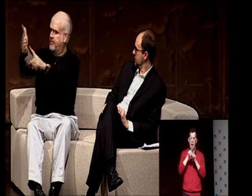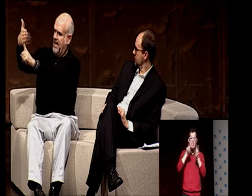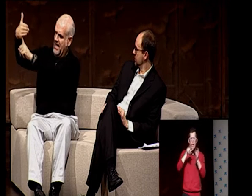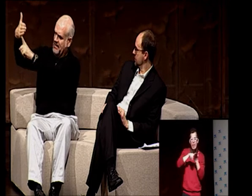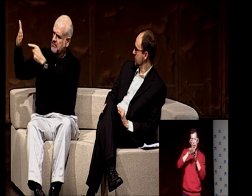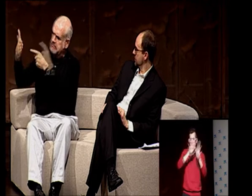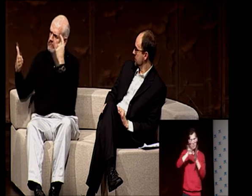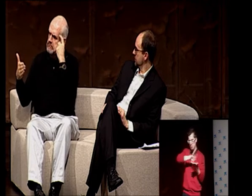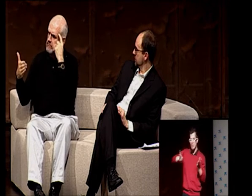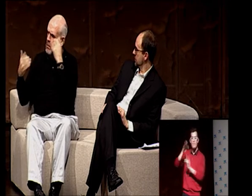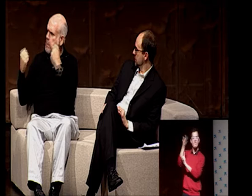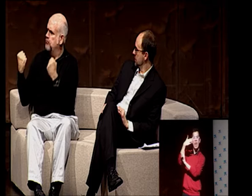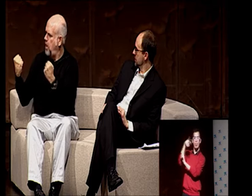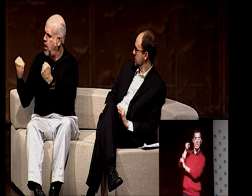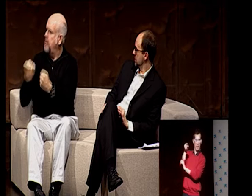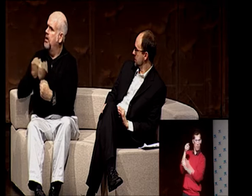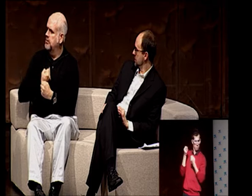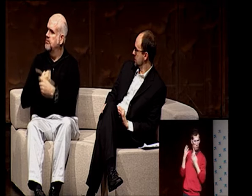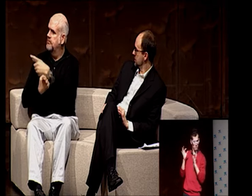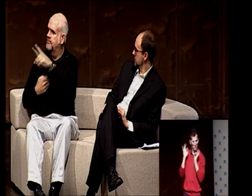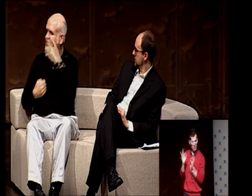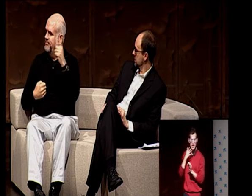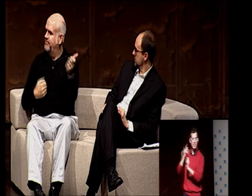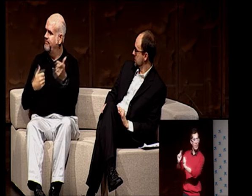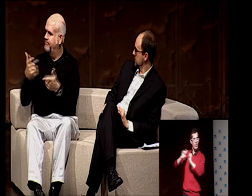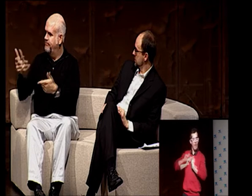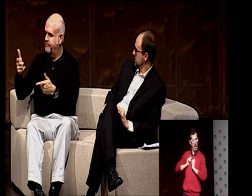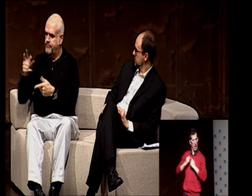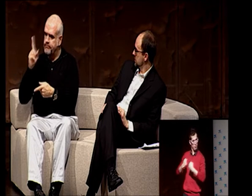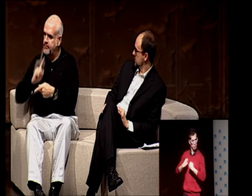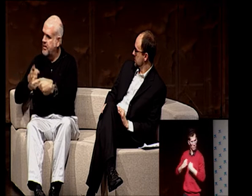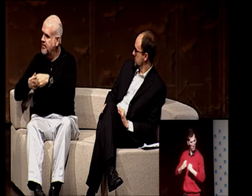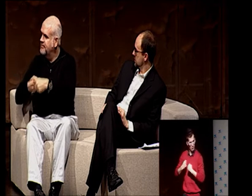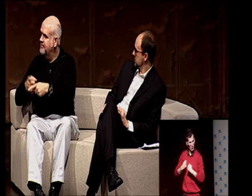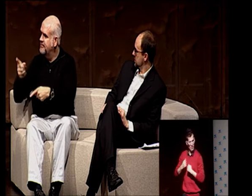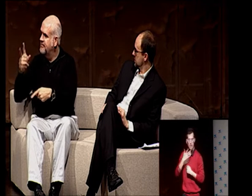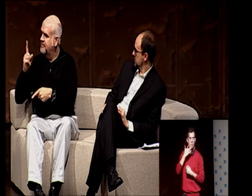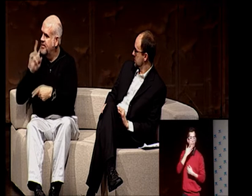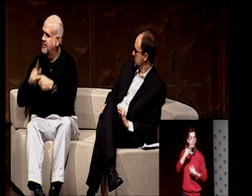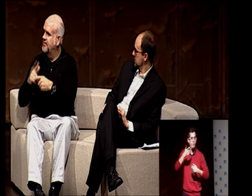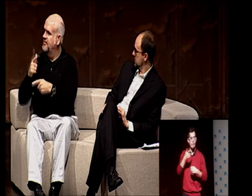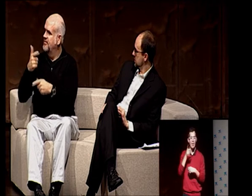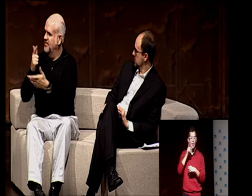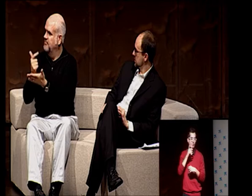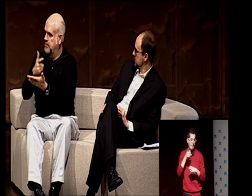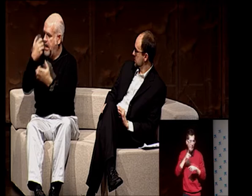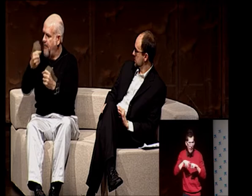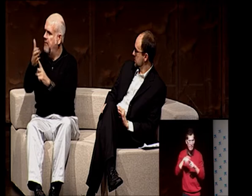adecuada la bandera pero claro eh Como que la bandera daba daba